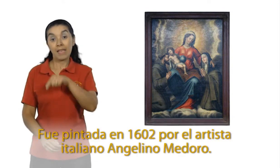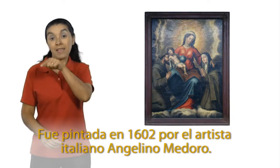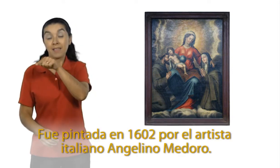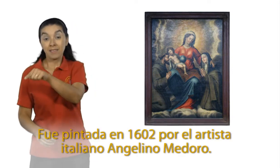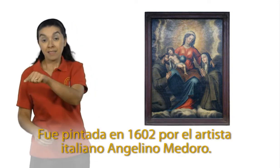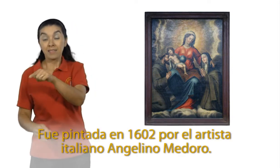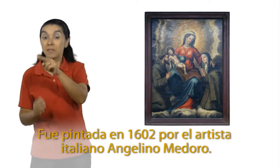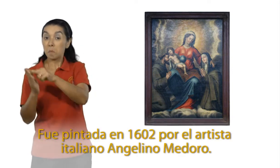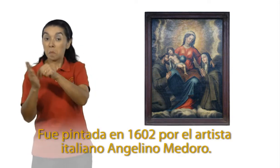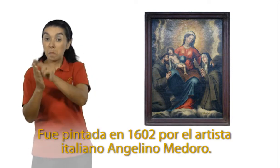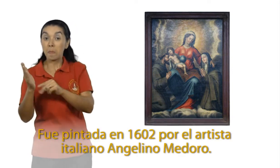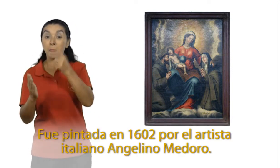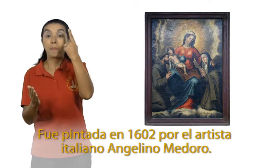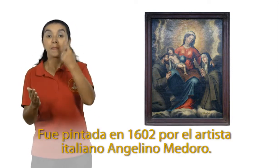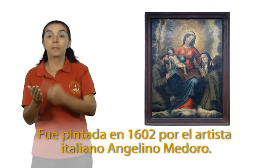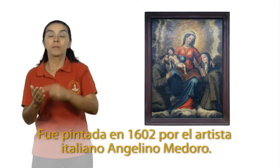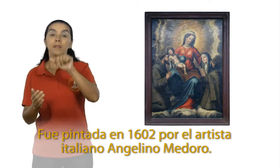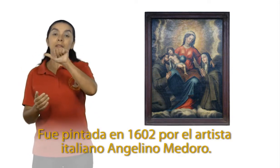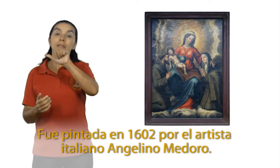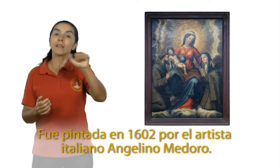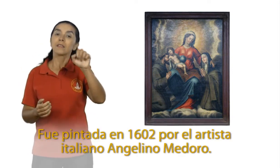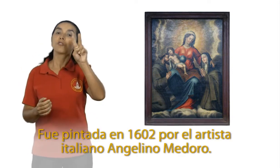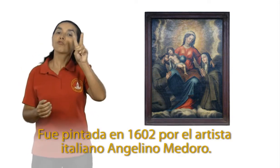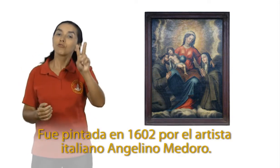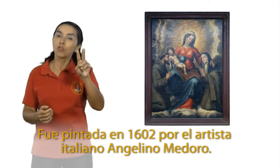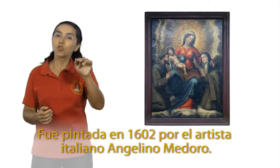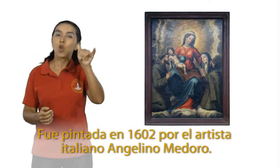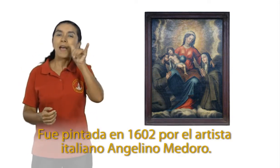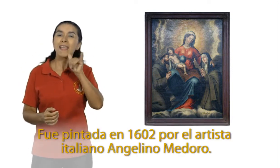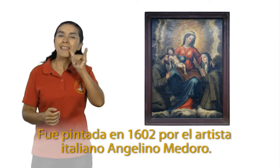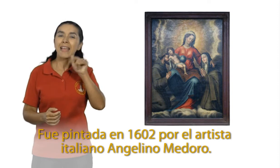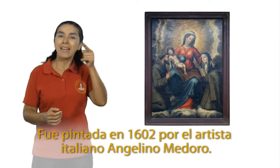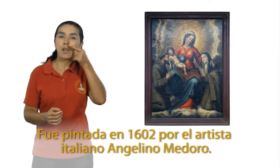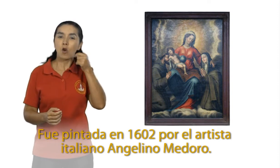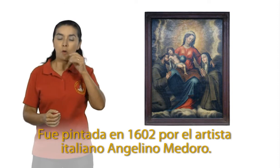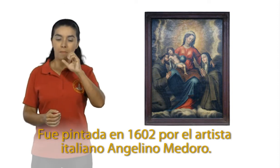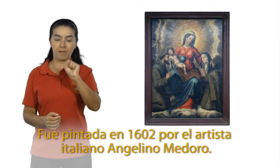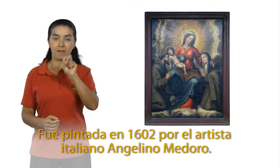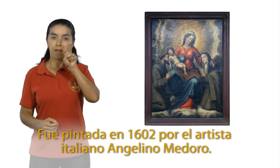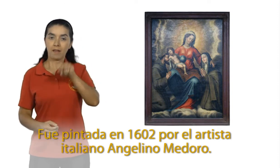Fue pintada en 1602 por el artista italiano Angelino Medoro.